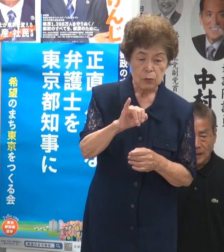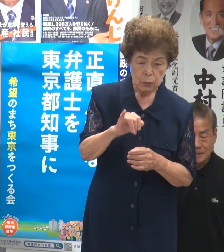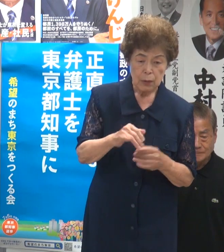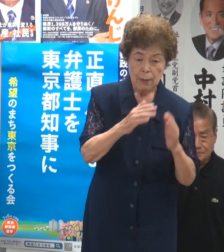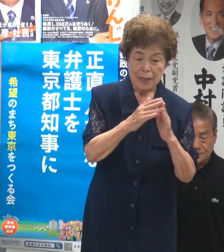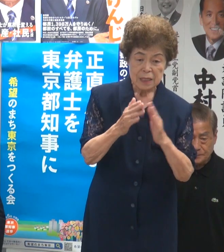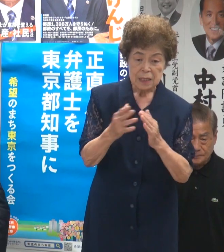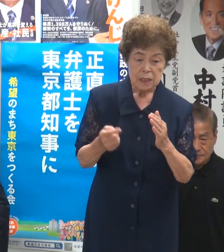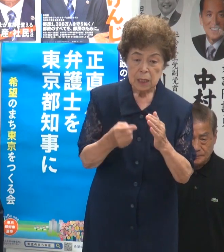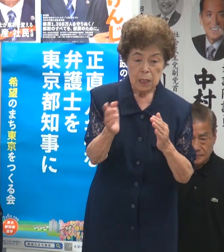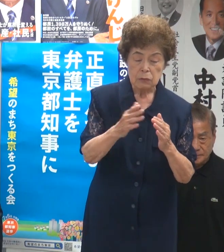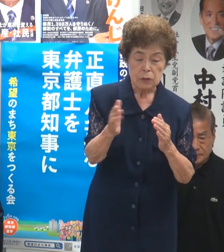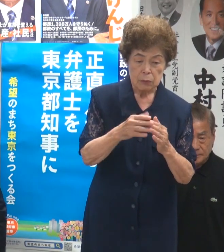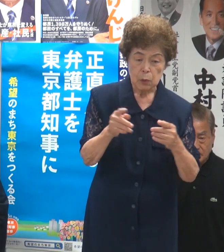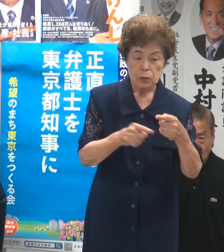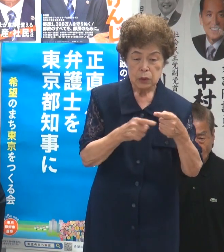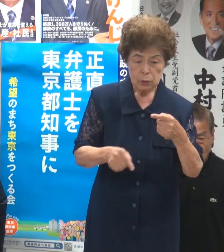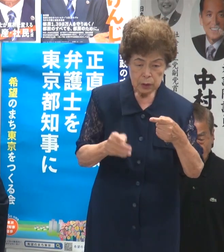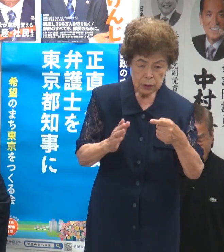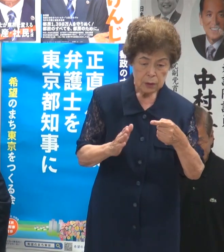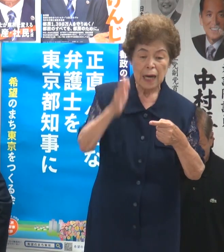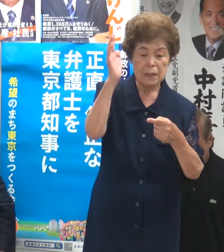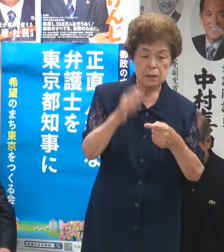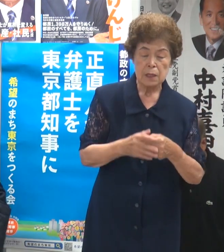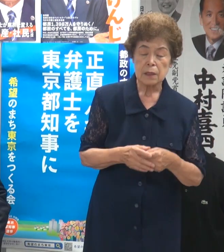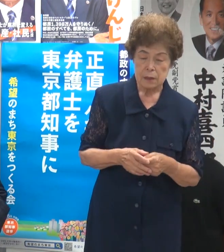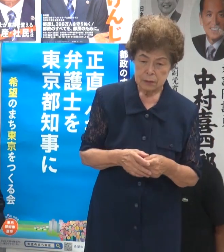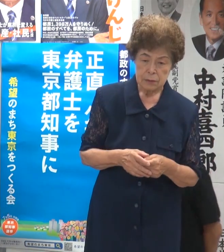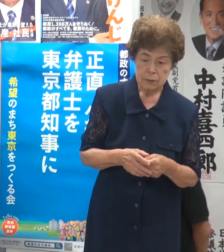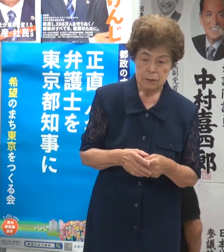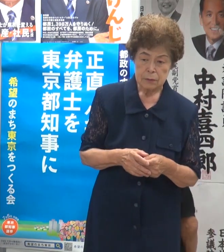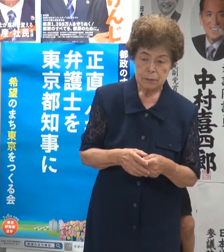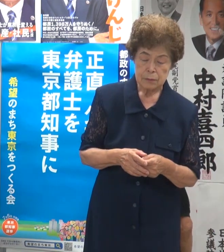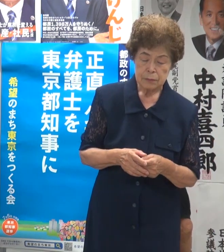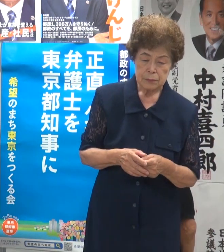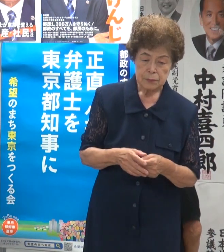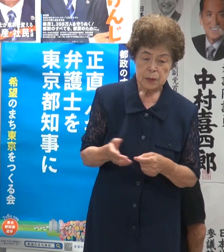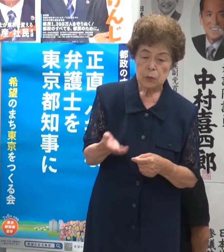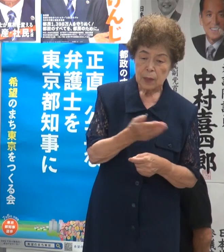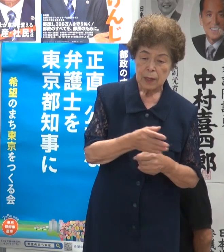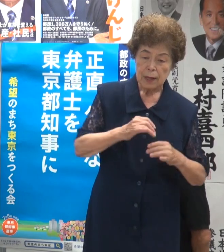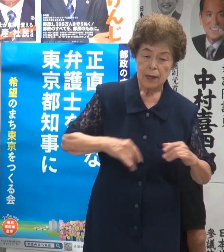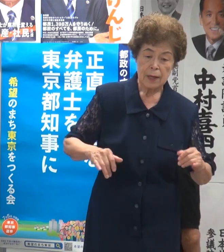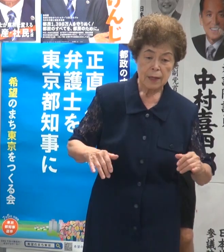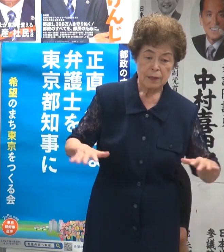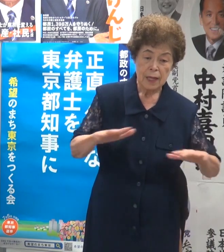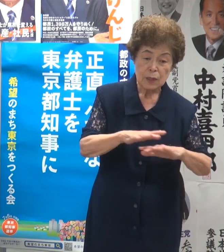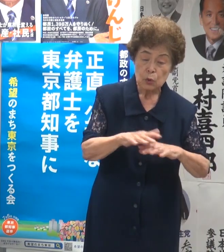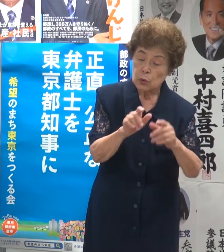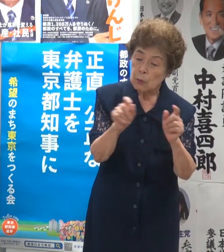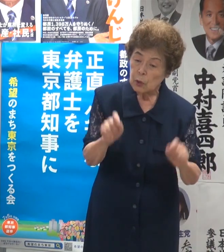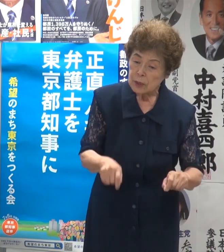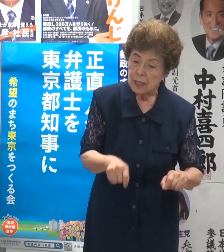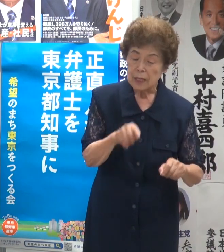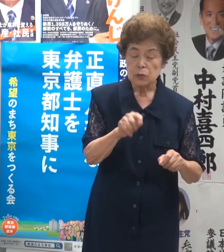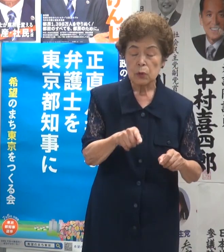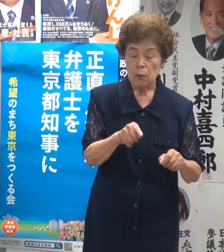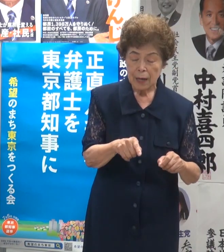出なくても一人勝ちなんですよ、うん、それからネットの問題っていうのは、ネットは